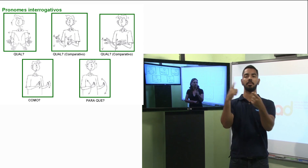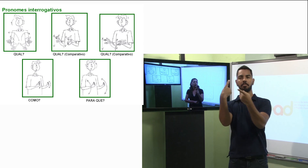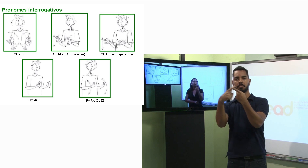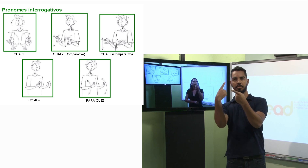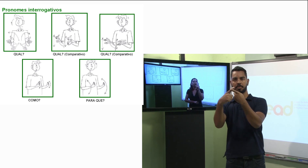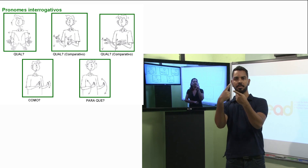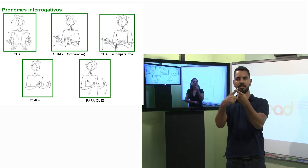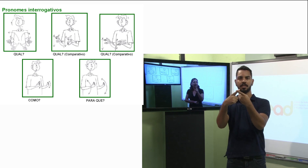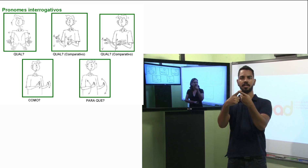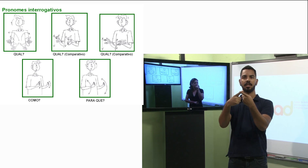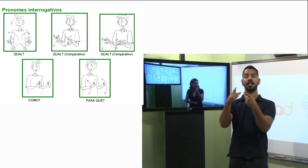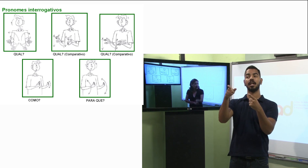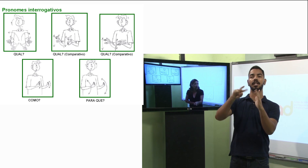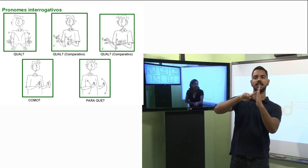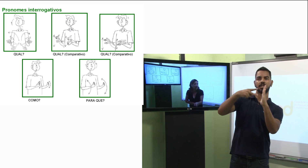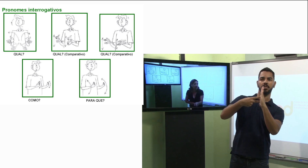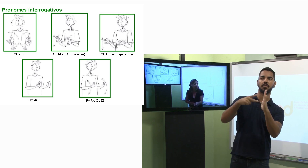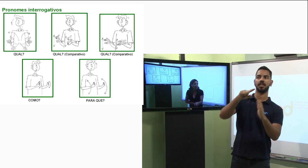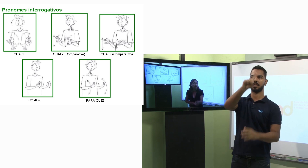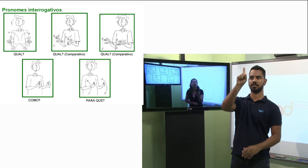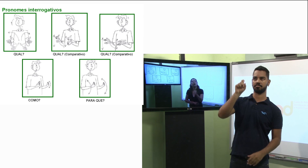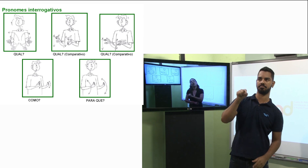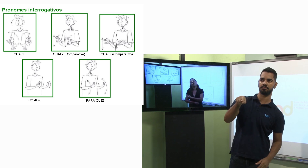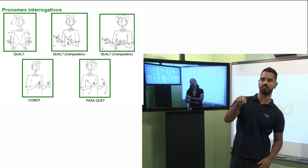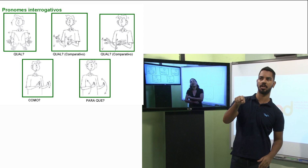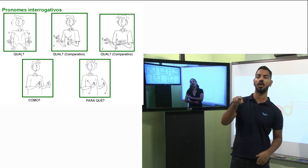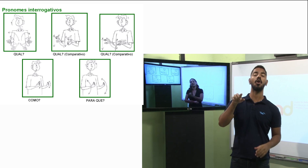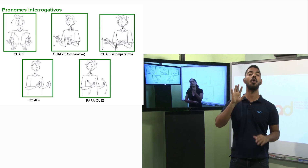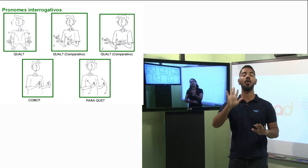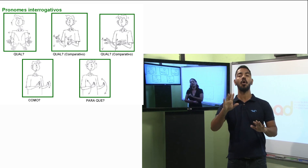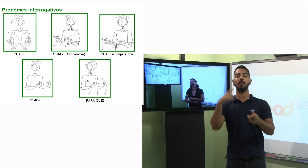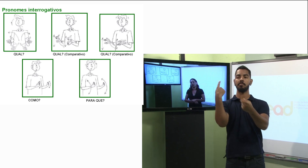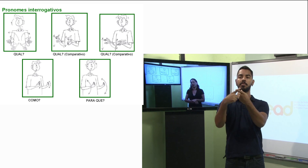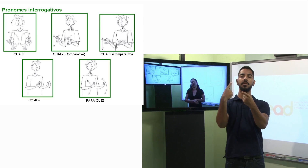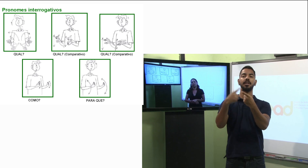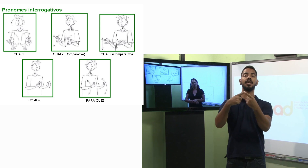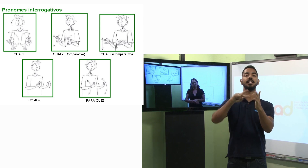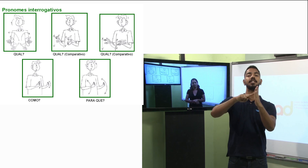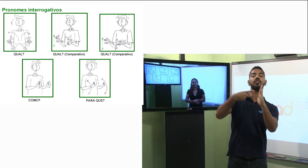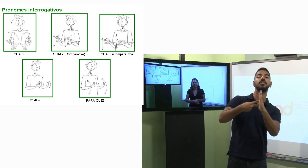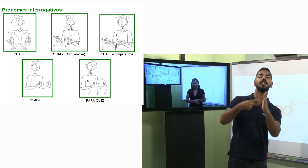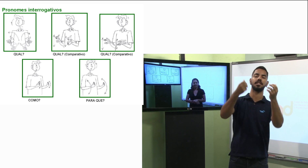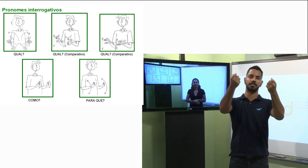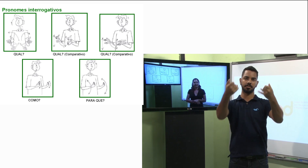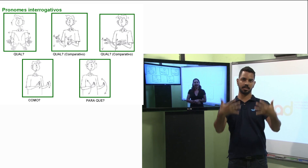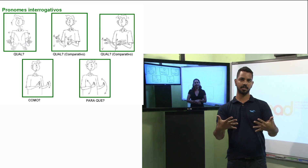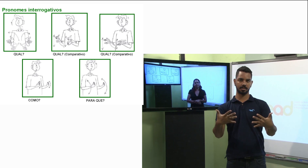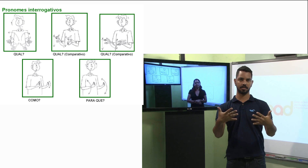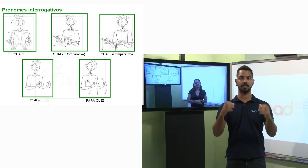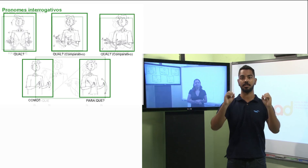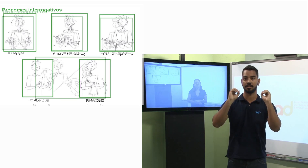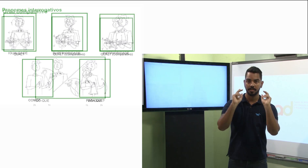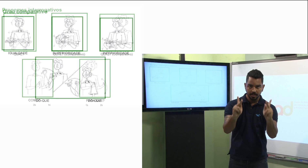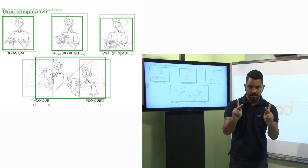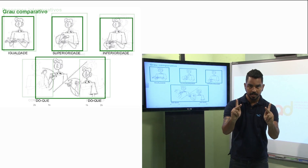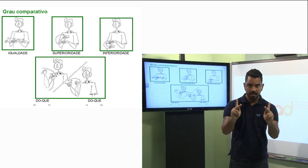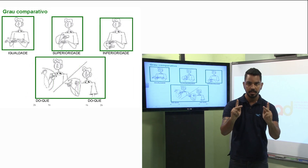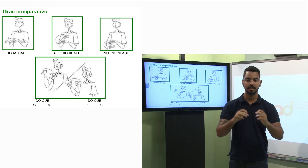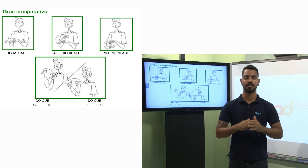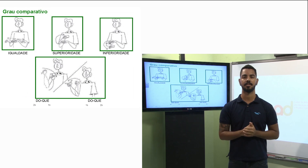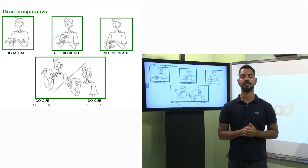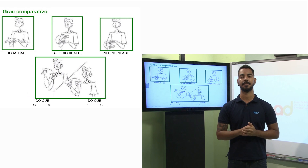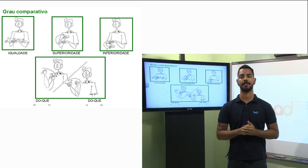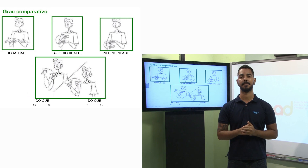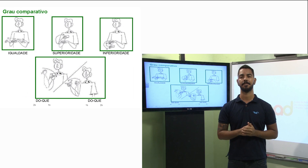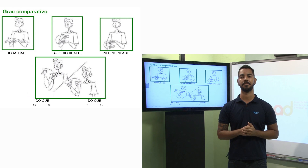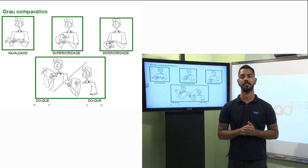sendo feito numa frase interrogativa ou na frase explicativa causal. Certo?